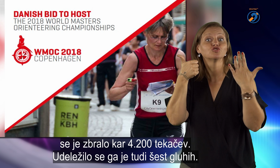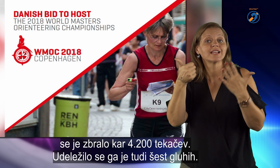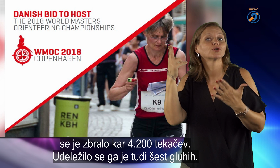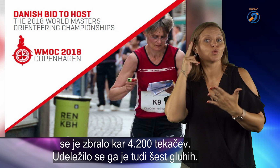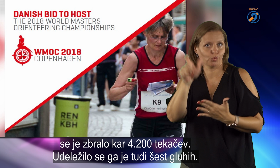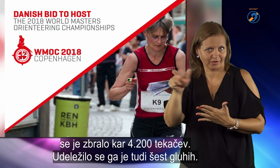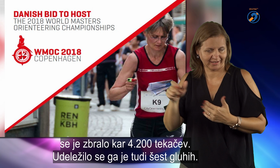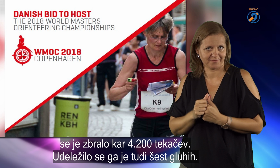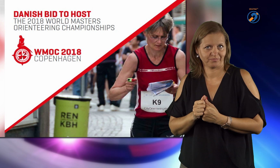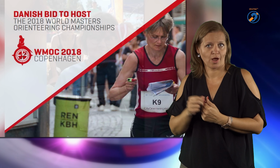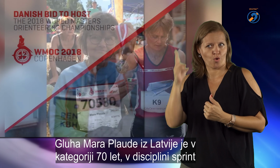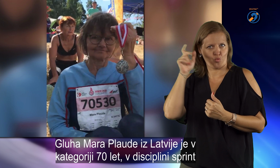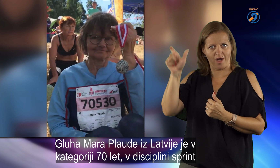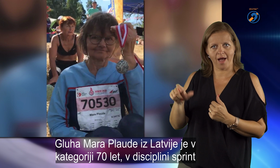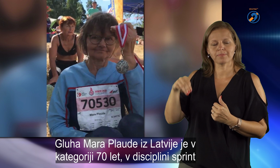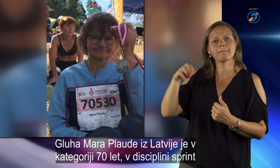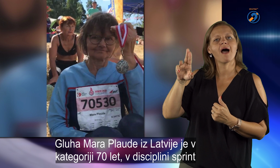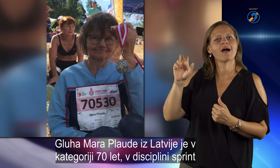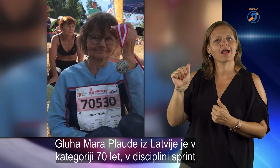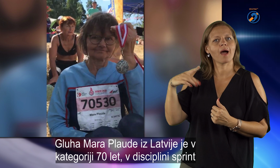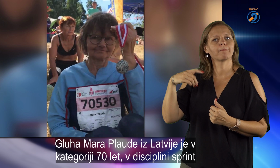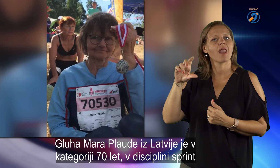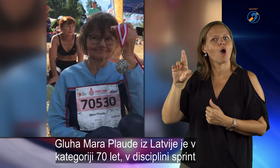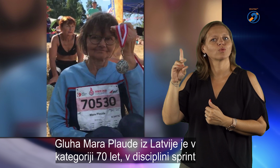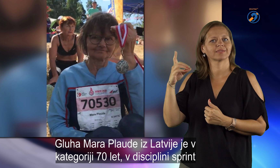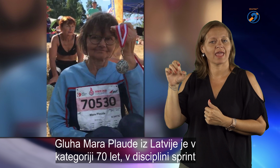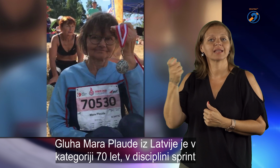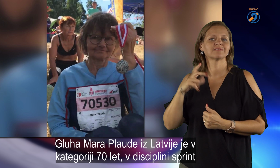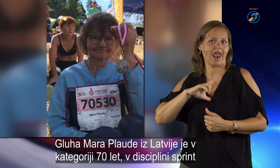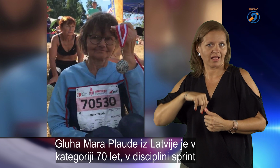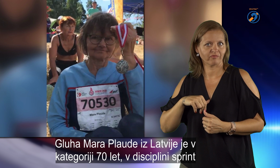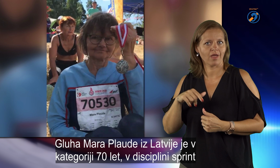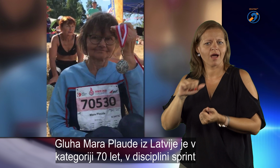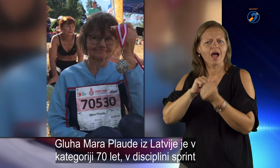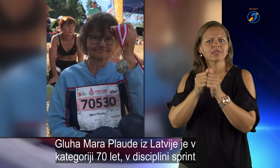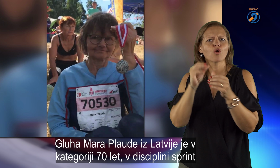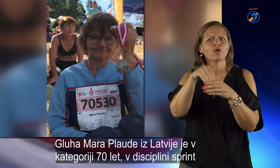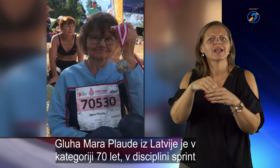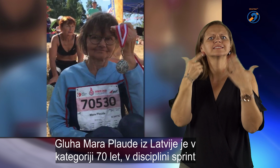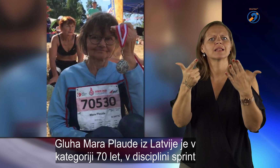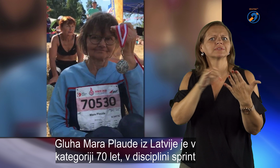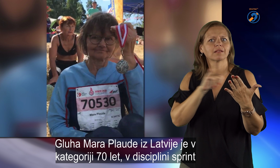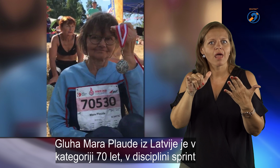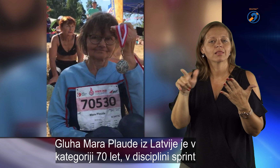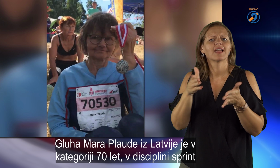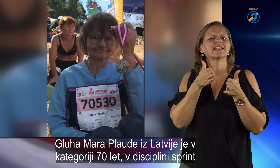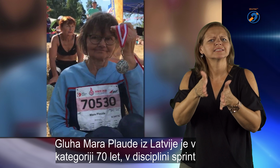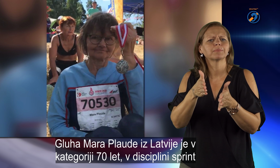ga je tudi 6 gluhih. Gluha Mara Plavde iz Latvije je v kategoriji 70 let v disciplini sprint